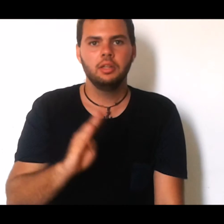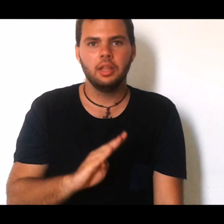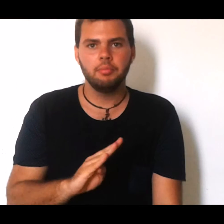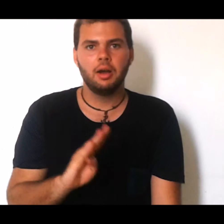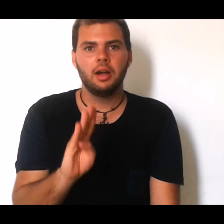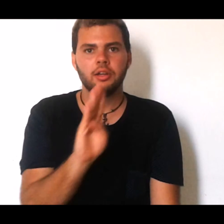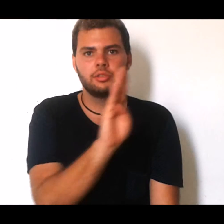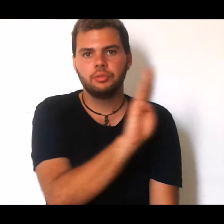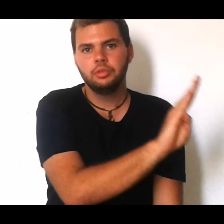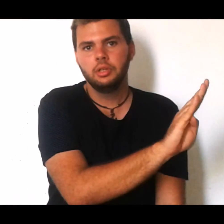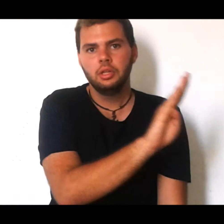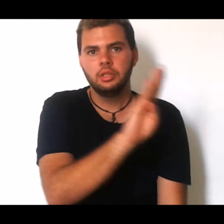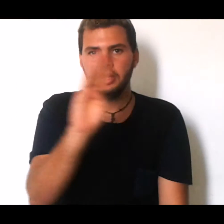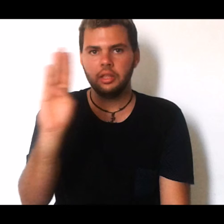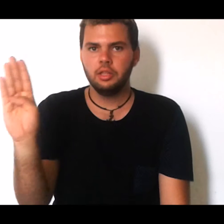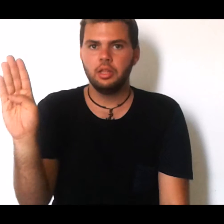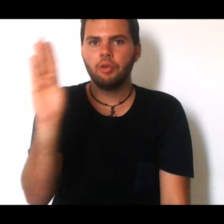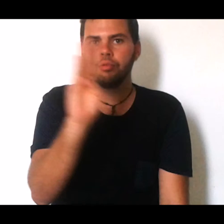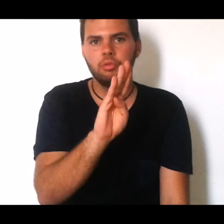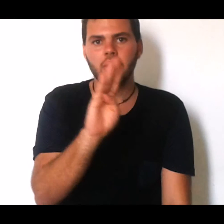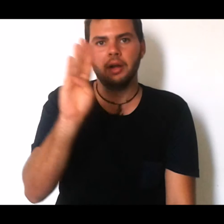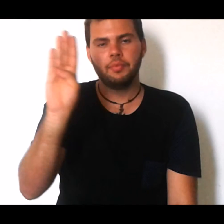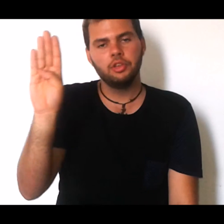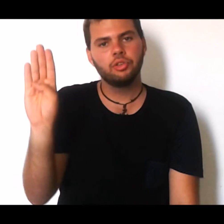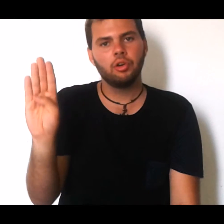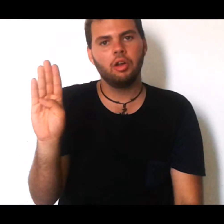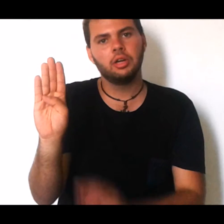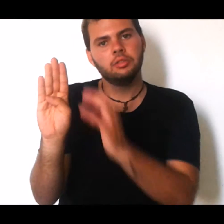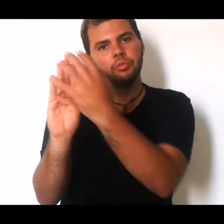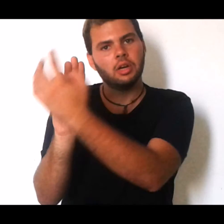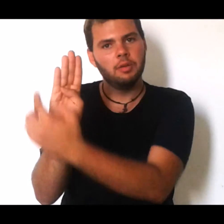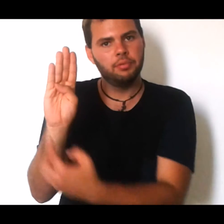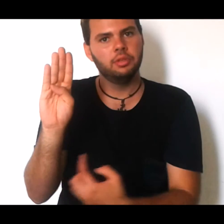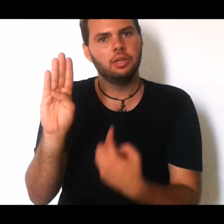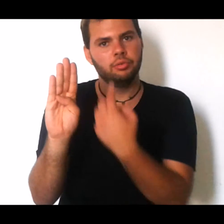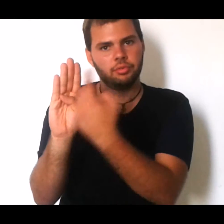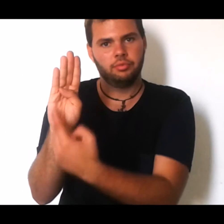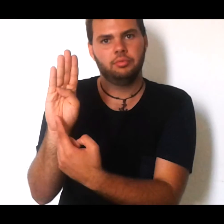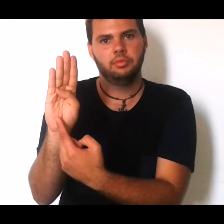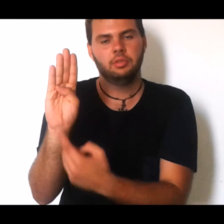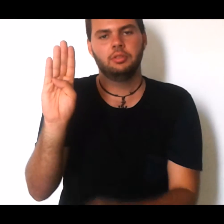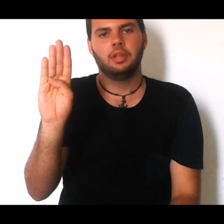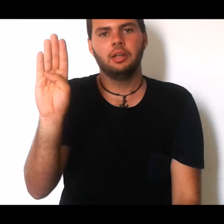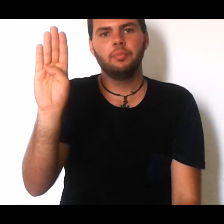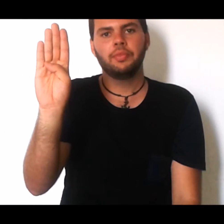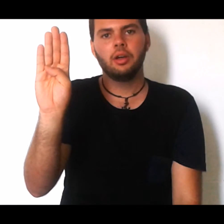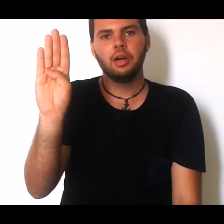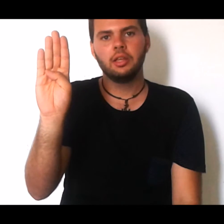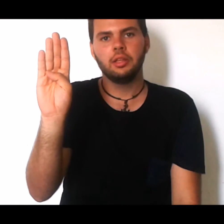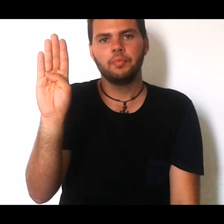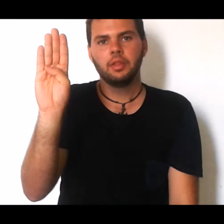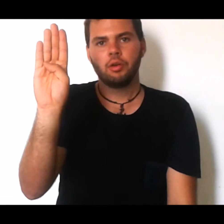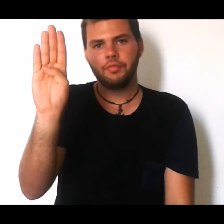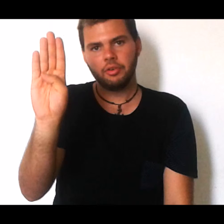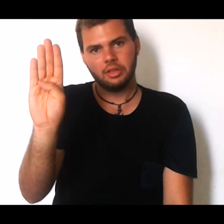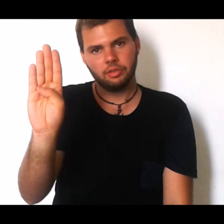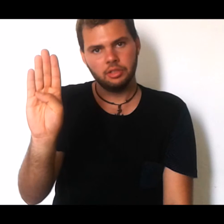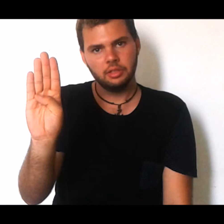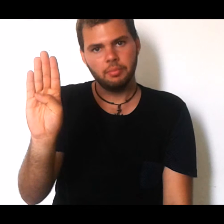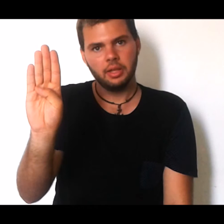nem embaixo, nem em algum lugar. Estou colocando no campo neutro, certo? Então aqui, configuração de B